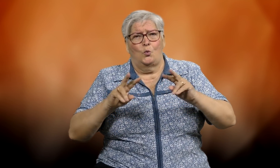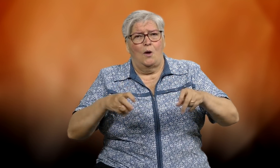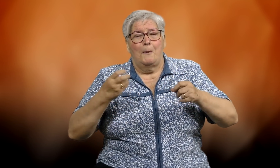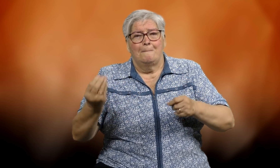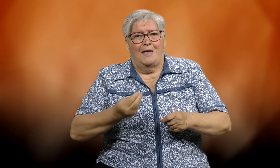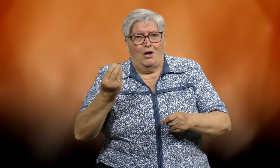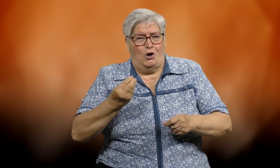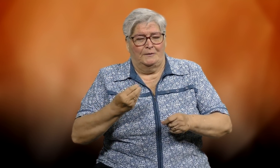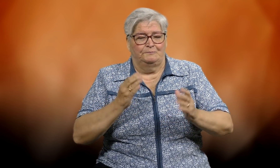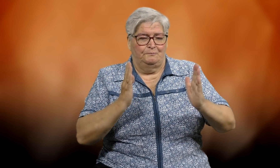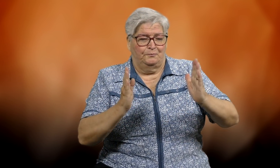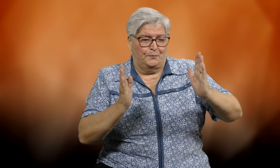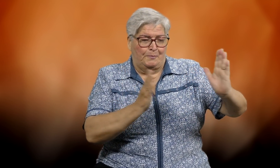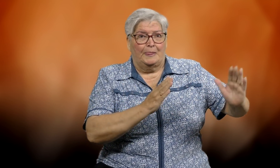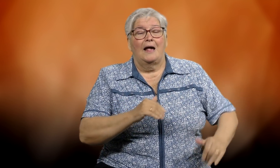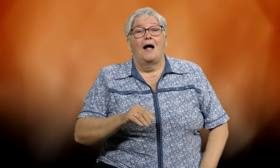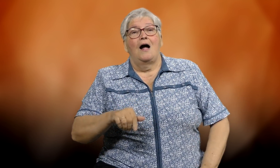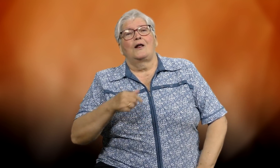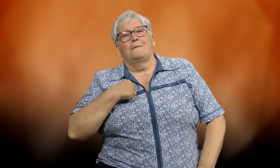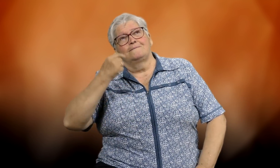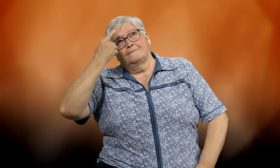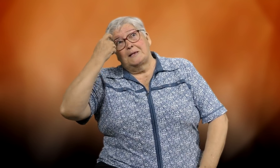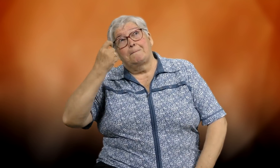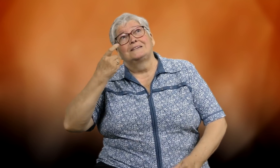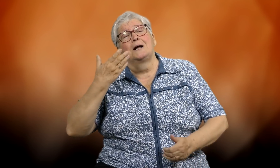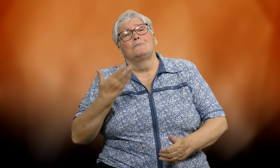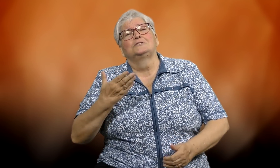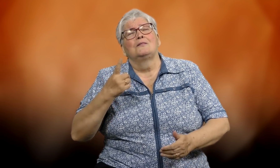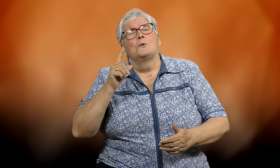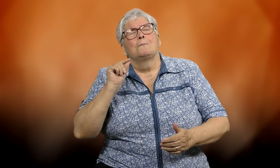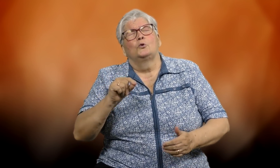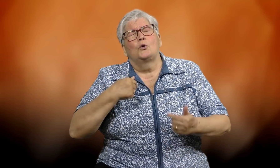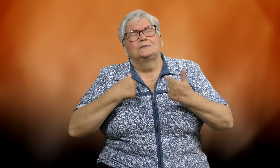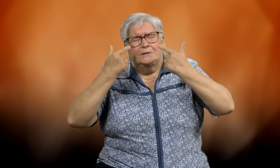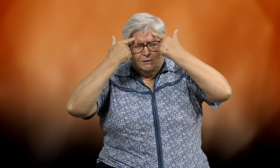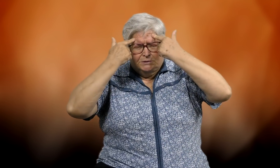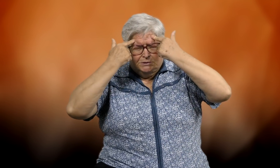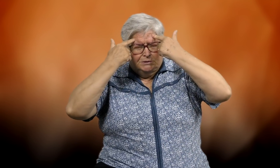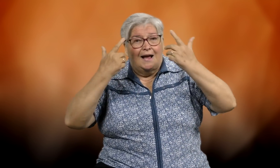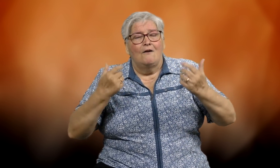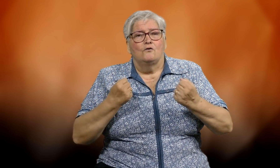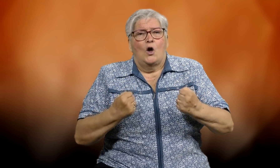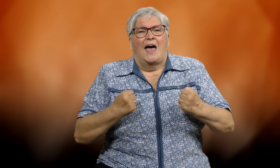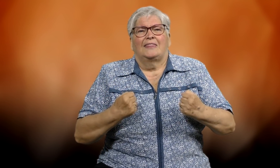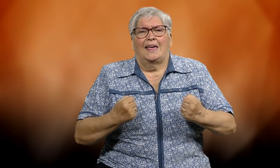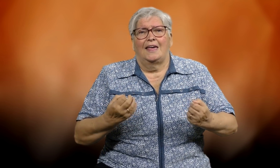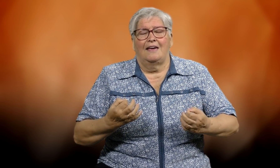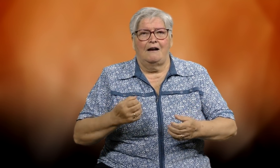4 i a partir d'aquí ja ha sigut de 4 anys. I també vaig fer altres canvis a l'Estatut. I me'n recordo moltíssim d'un record que